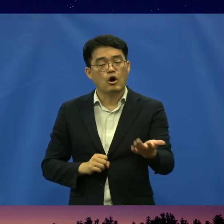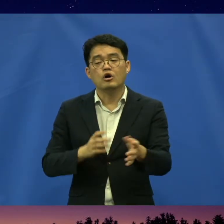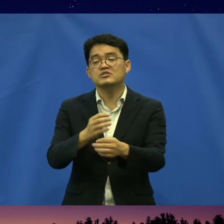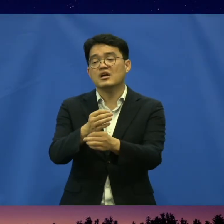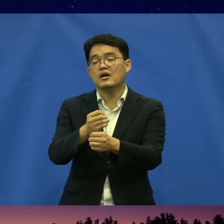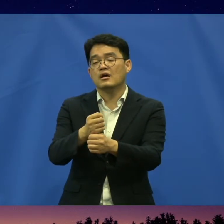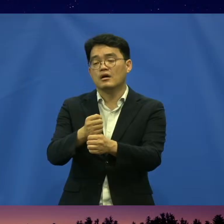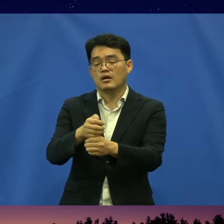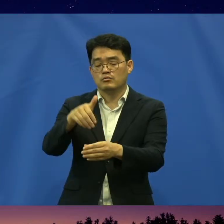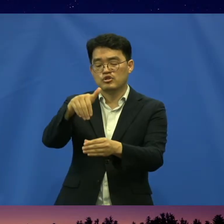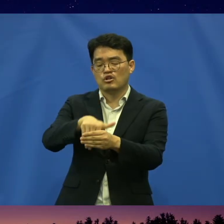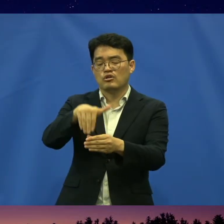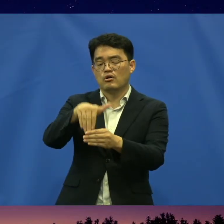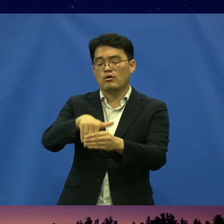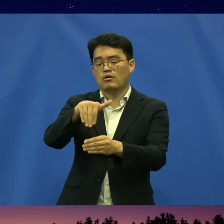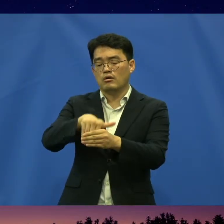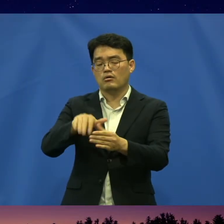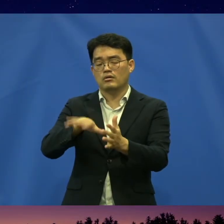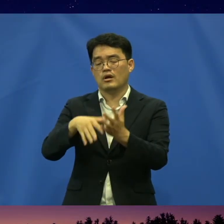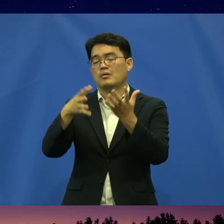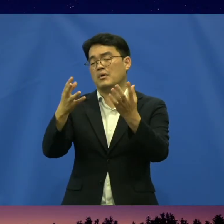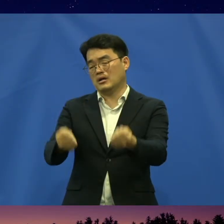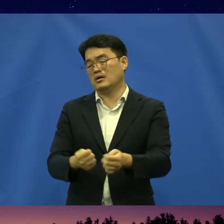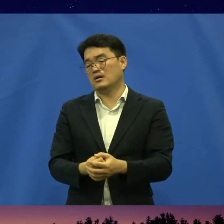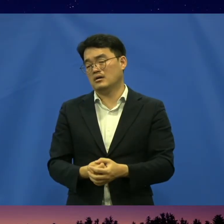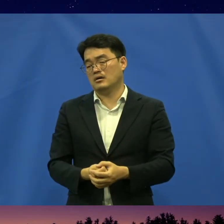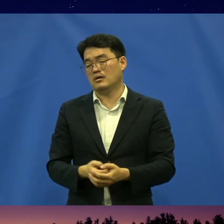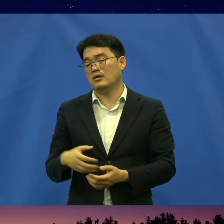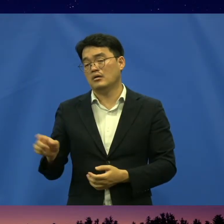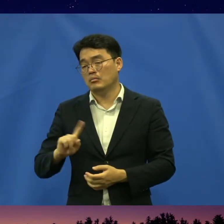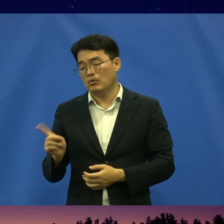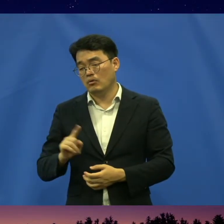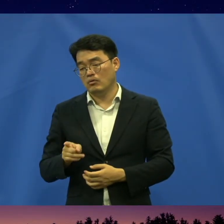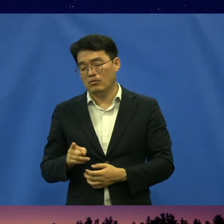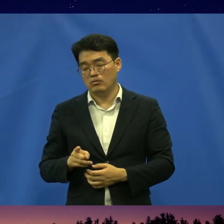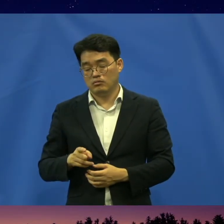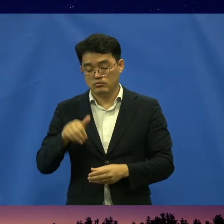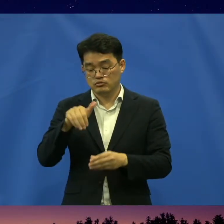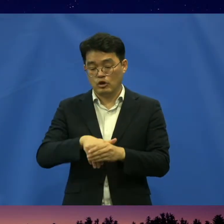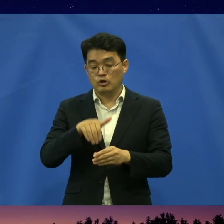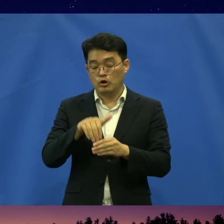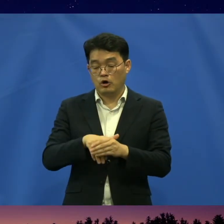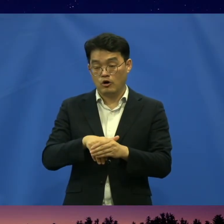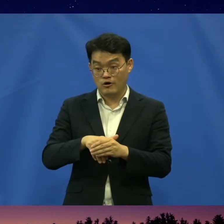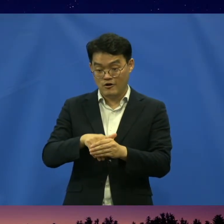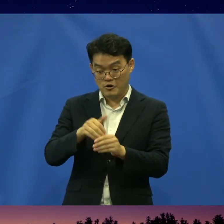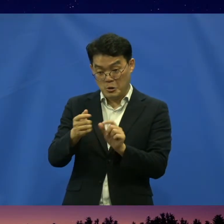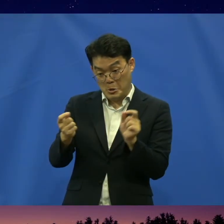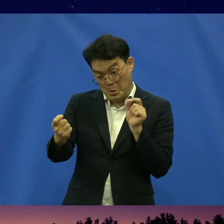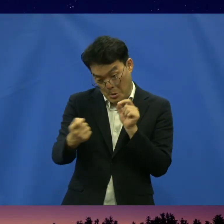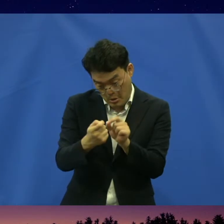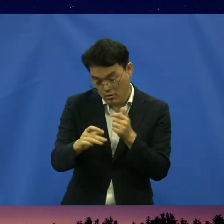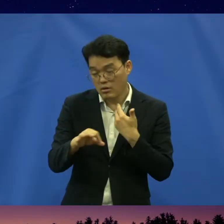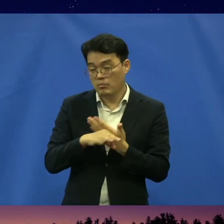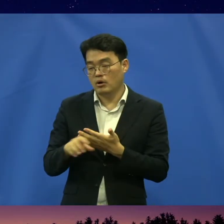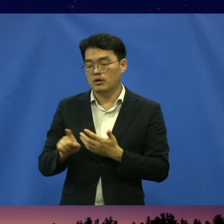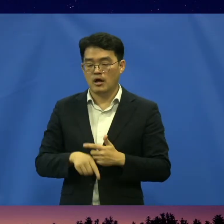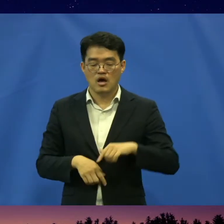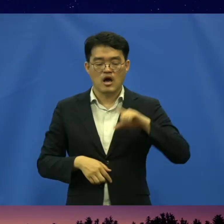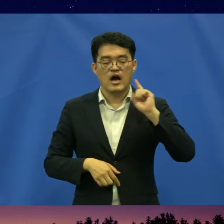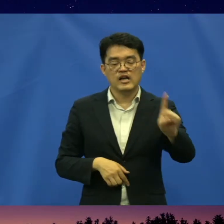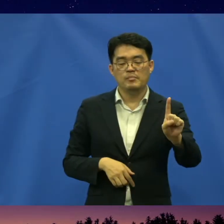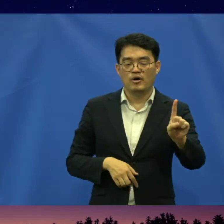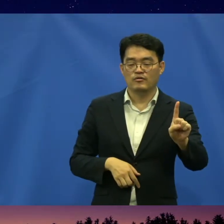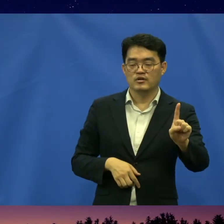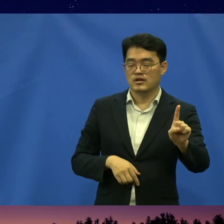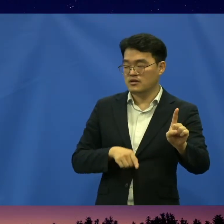사실은 아니지만 이미 그것으로 인한 상대방은 치명적인 피해를 입게 되는 거예요. 나중에는 추수도